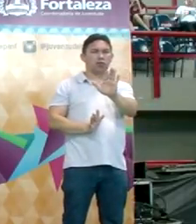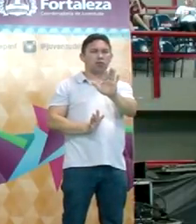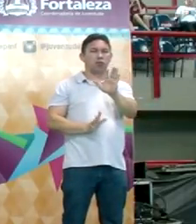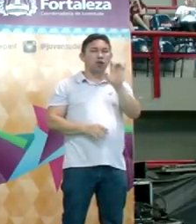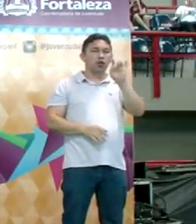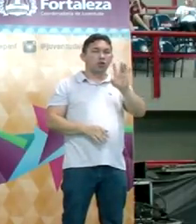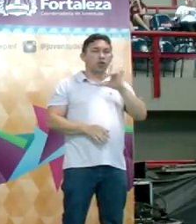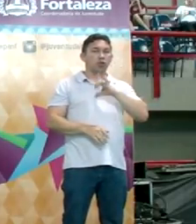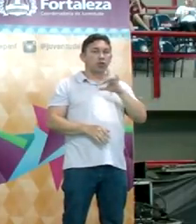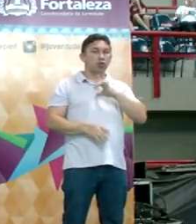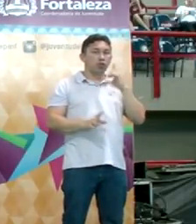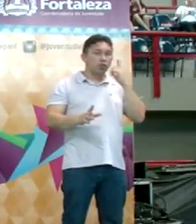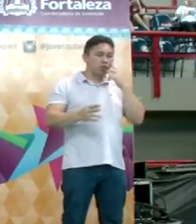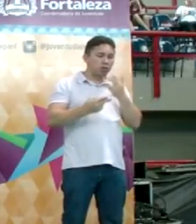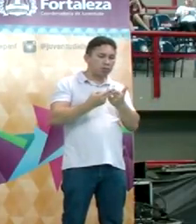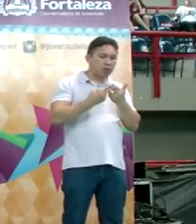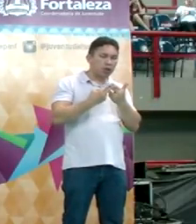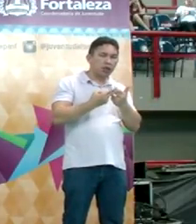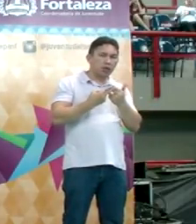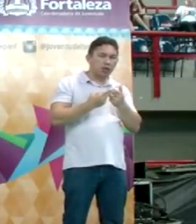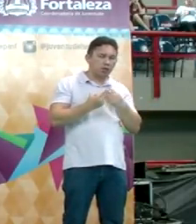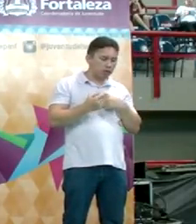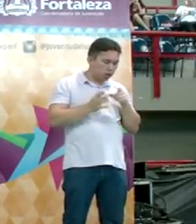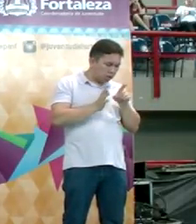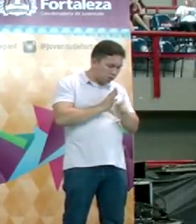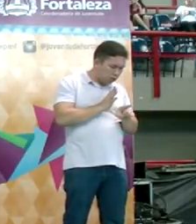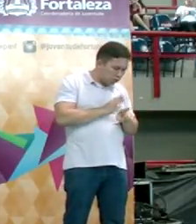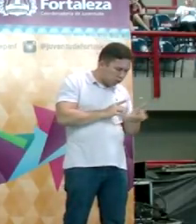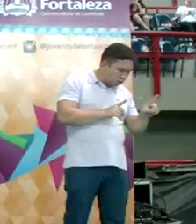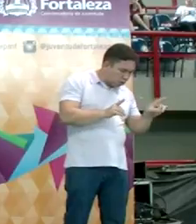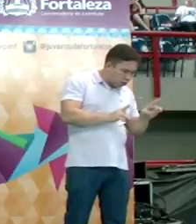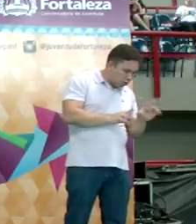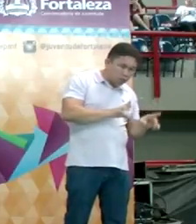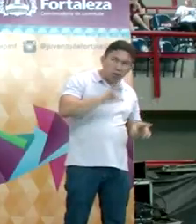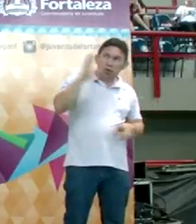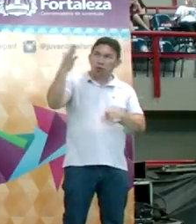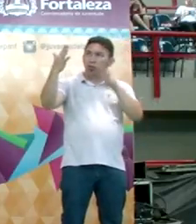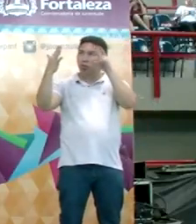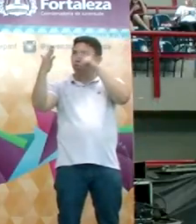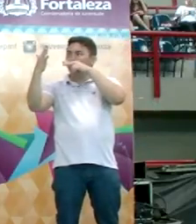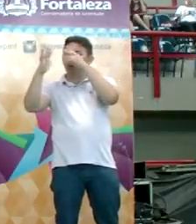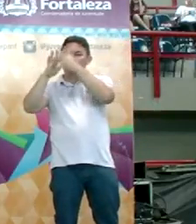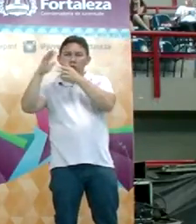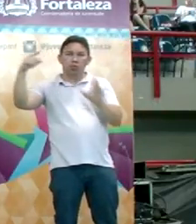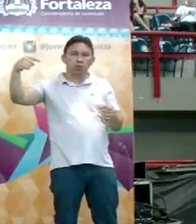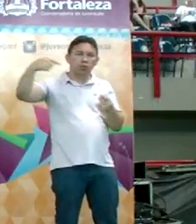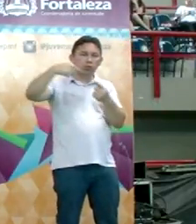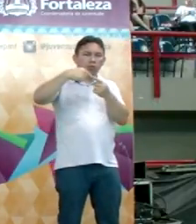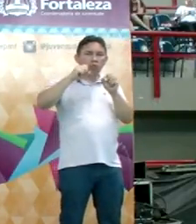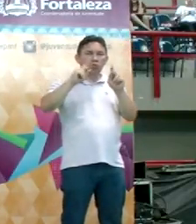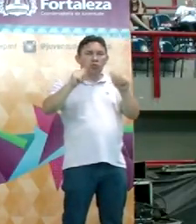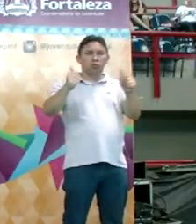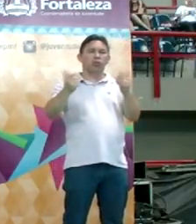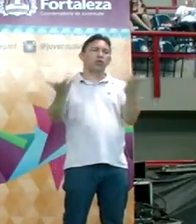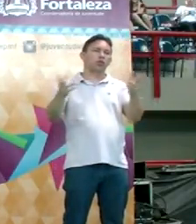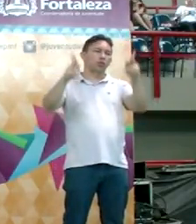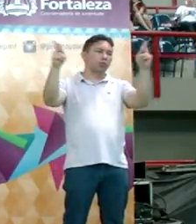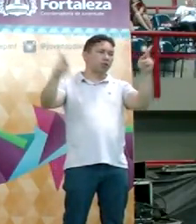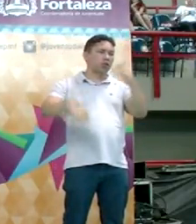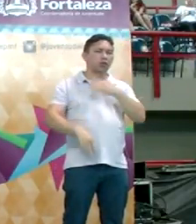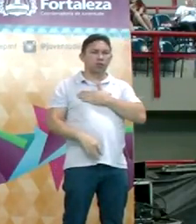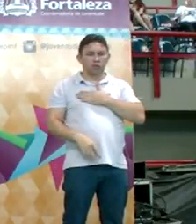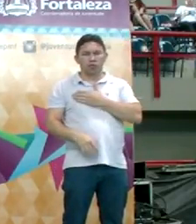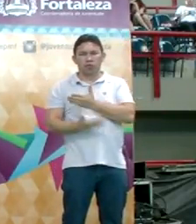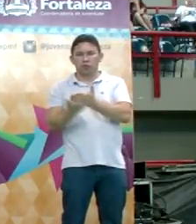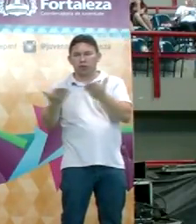é apenas uma questão de paciência, tá? E o demais, desejo para vocês muita paz,